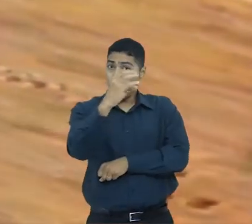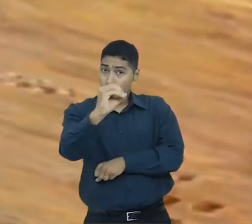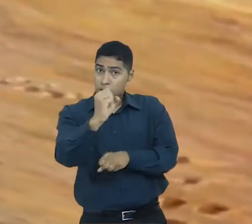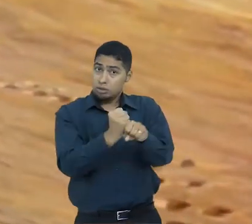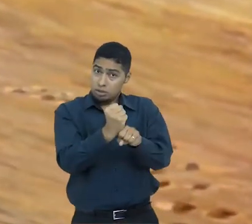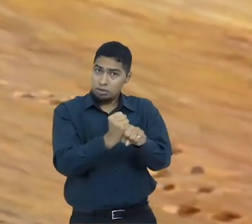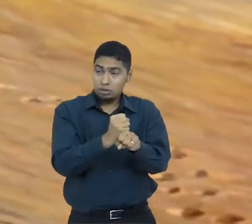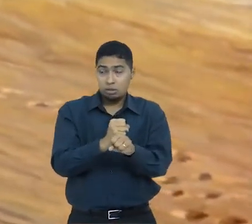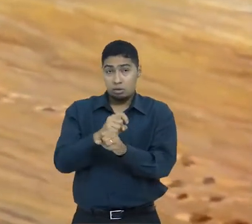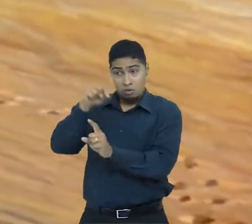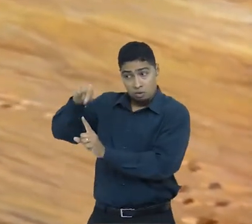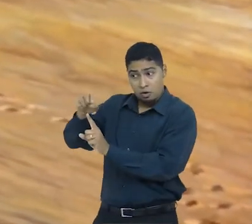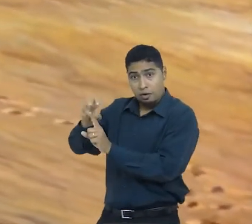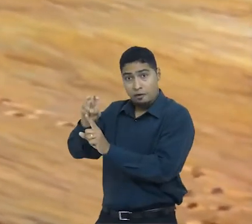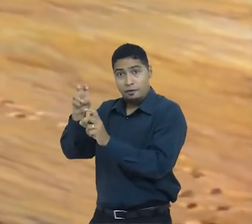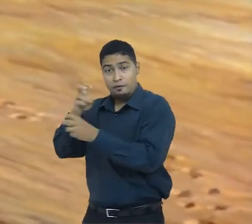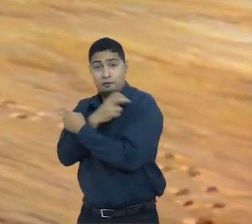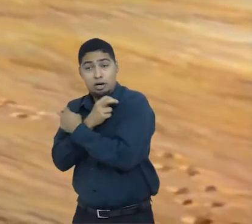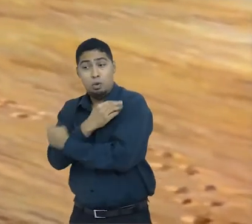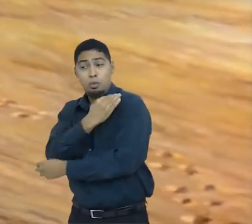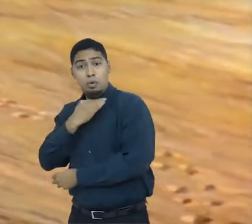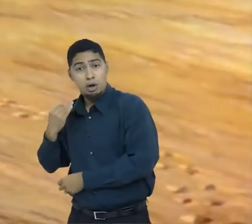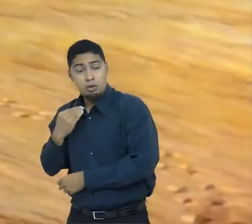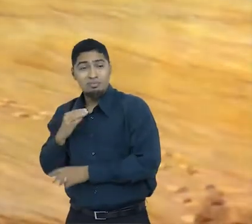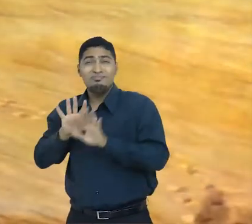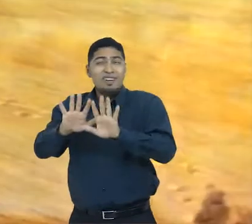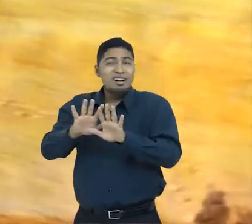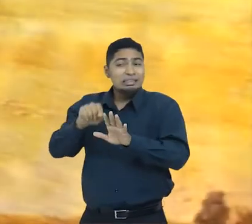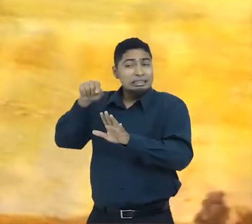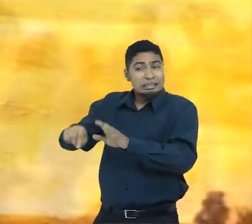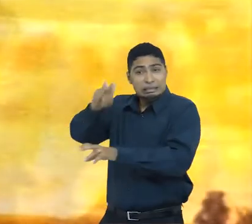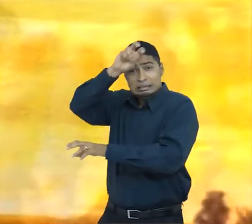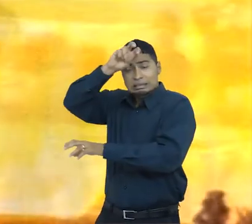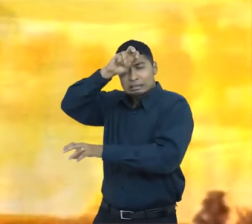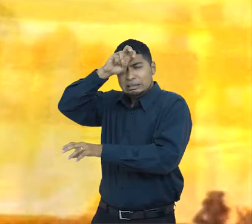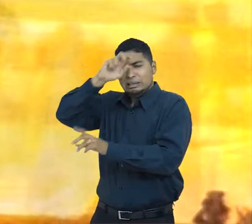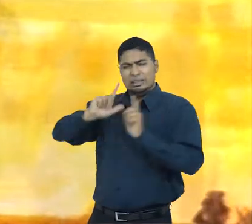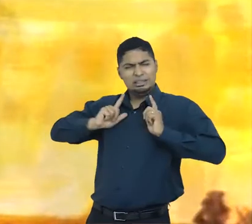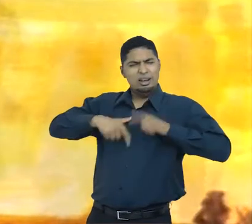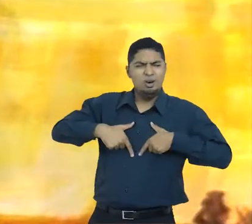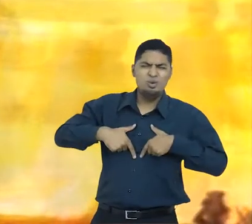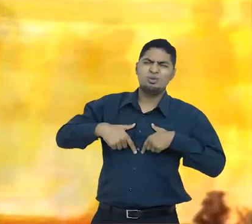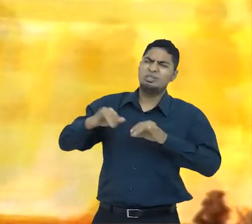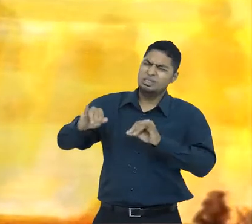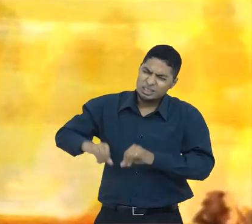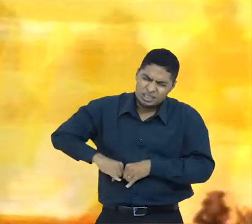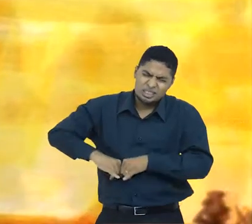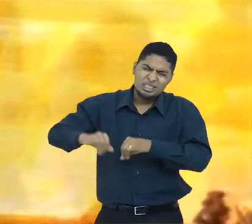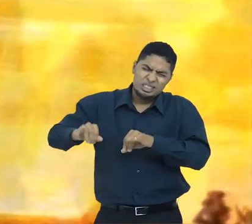40 anos depois, com aquele faraó morto, os filhos de Israel ainda choravam na escravidão. Deus ouviu